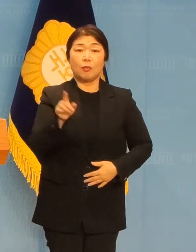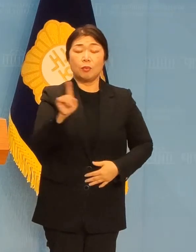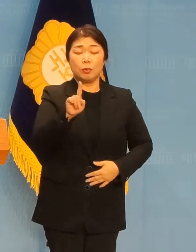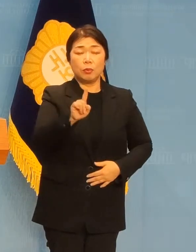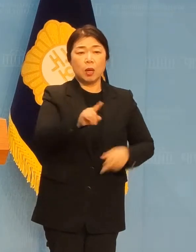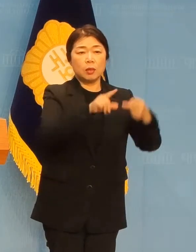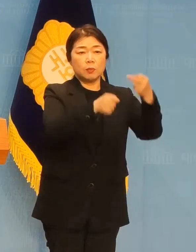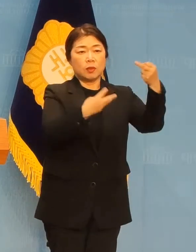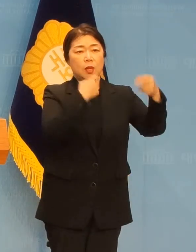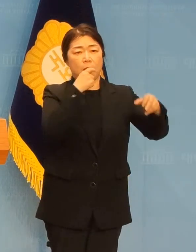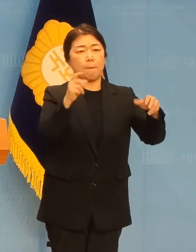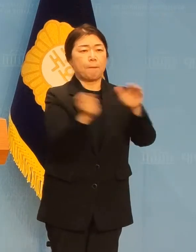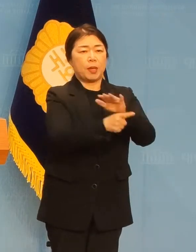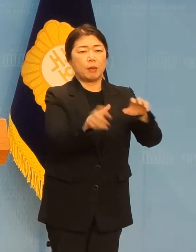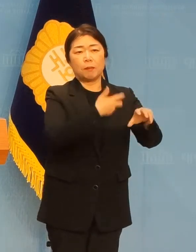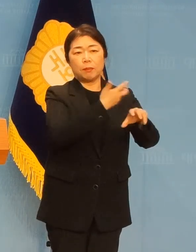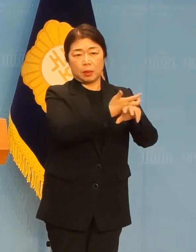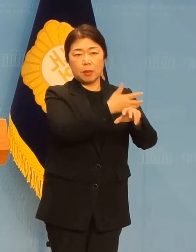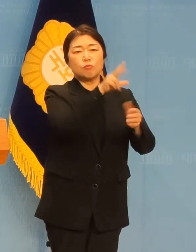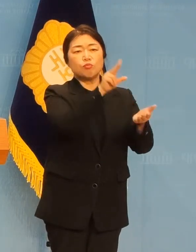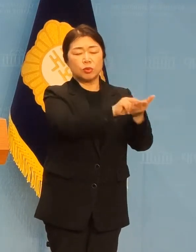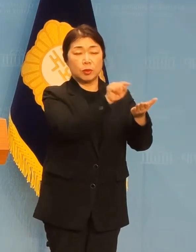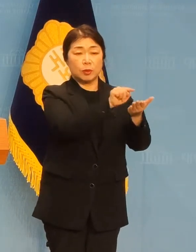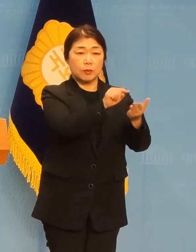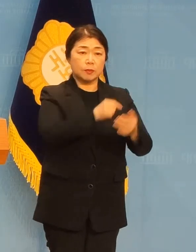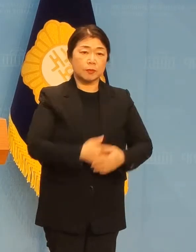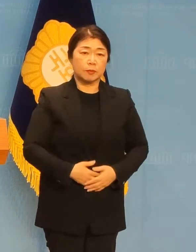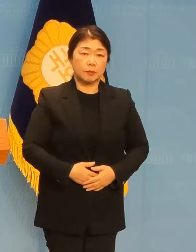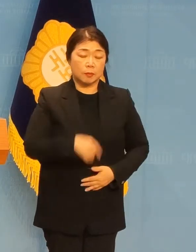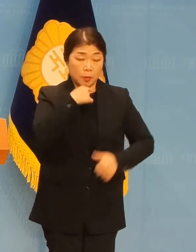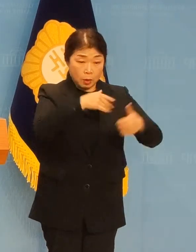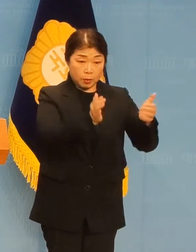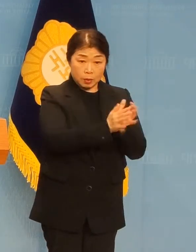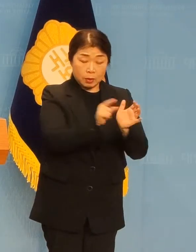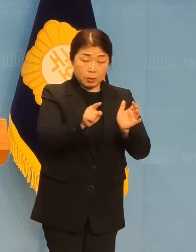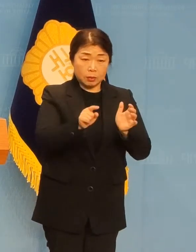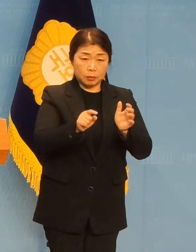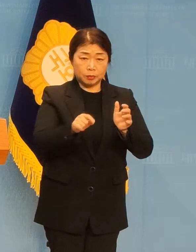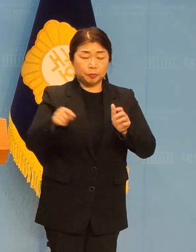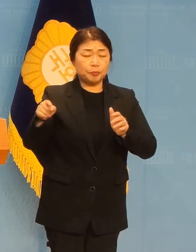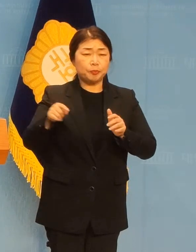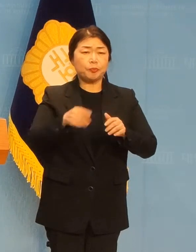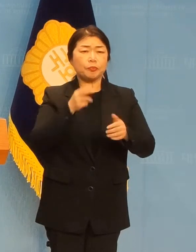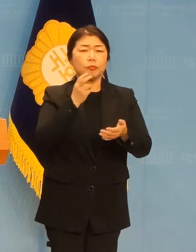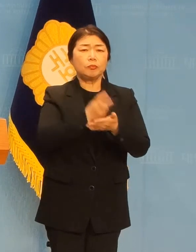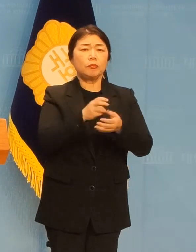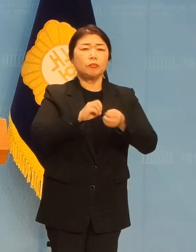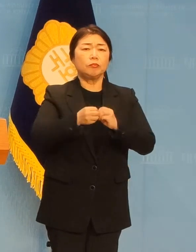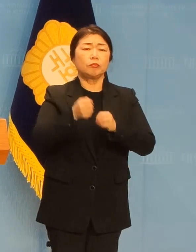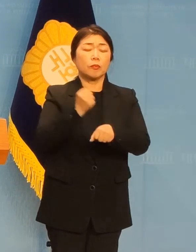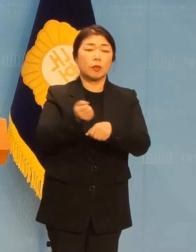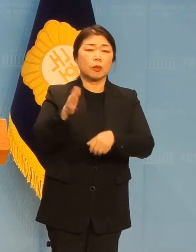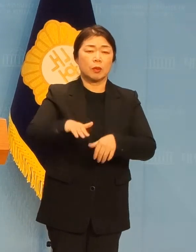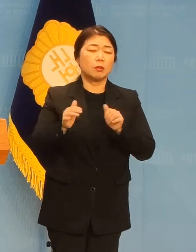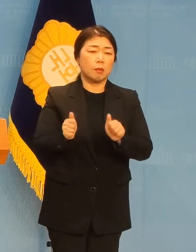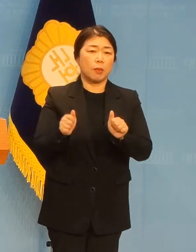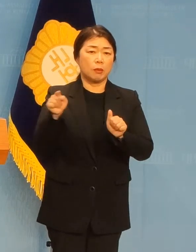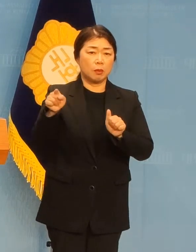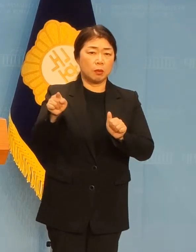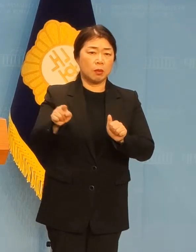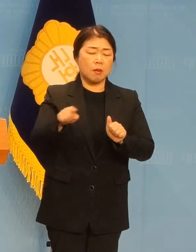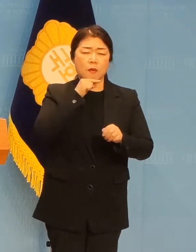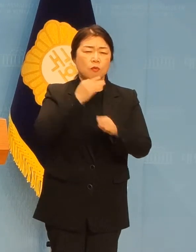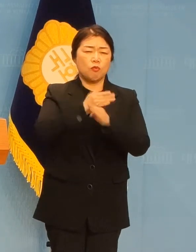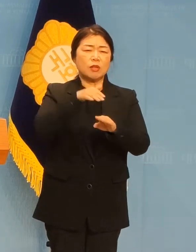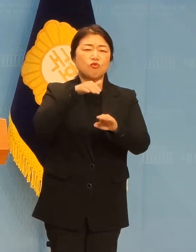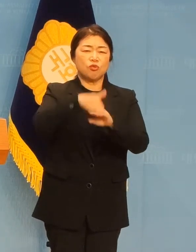비상계엄이었습니다. 국민의힘은 내란 전담 재판부와 법 왜곡죄 추진을 두고도 인민재판법정이라고 막말을